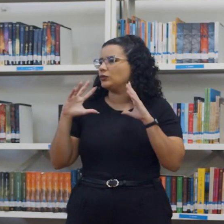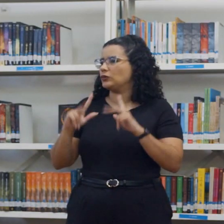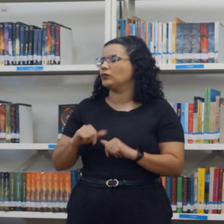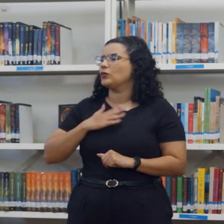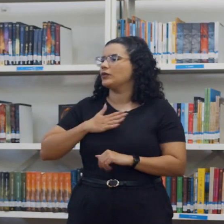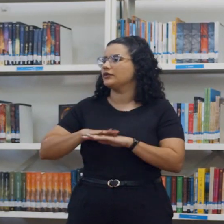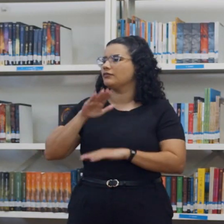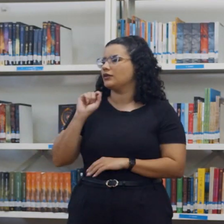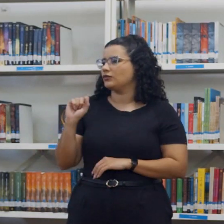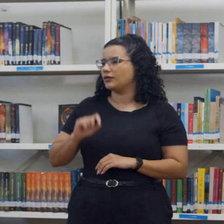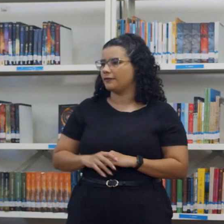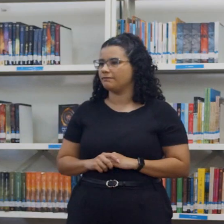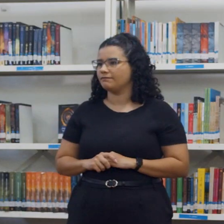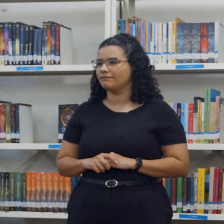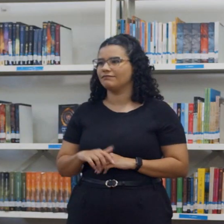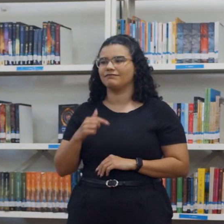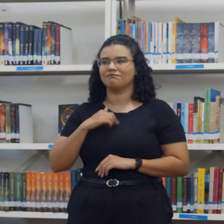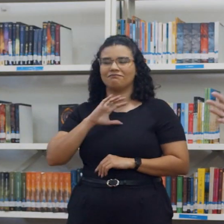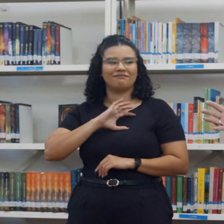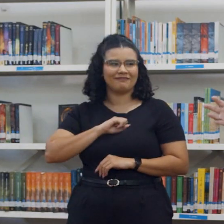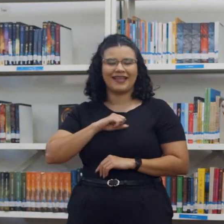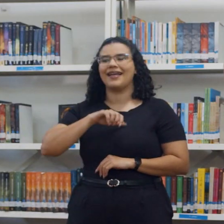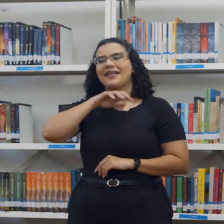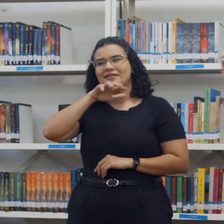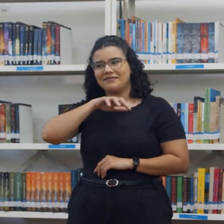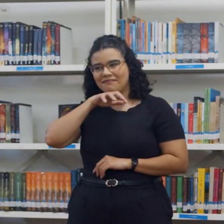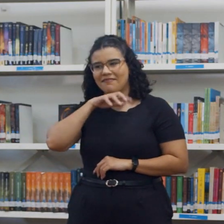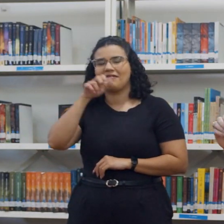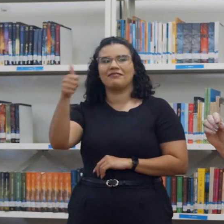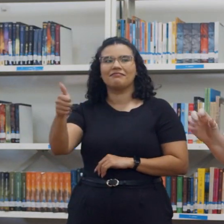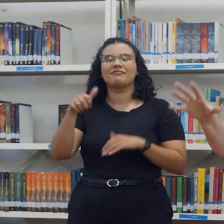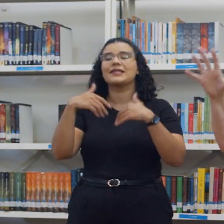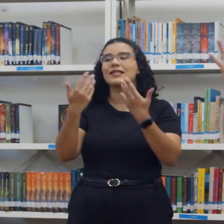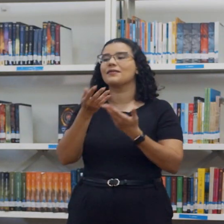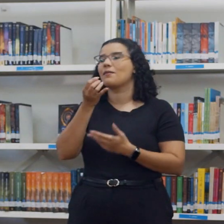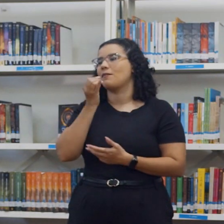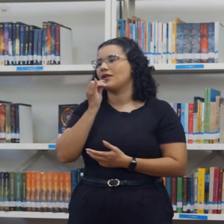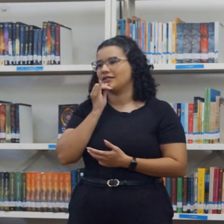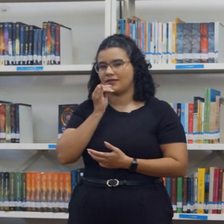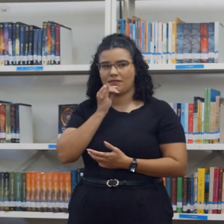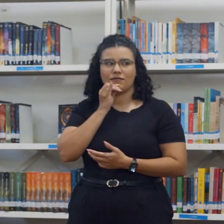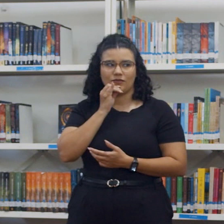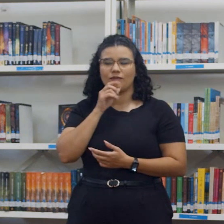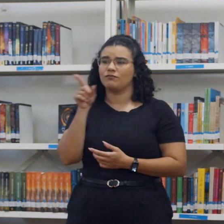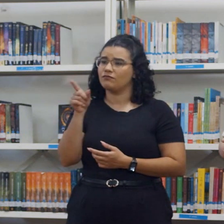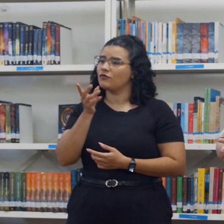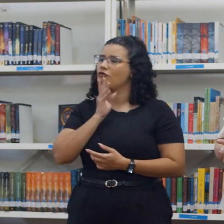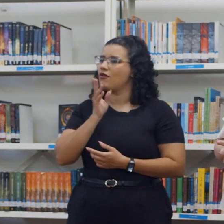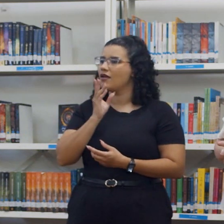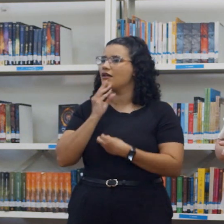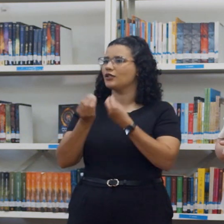vida? O que você gosta? De bicho. Bicho. Então, por exemplo, você conhece bastante